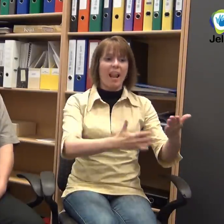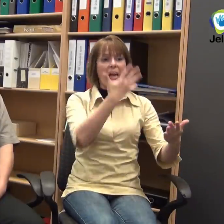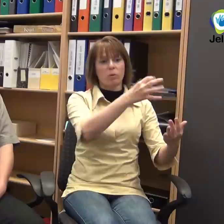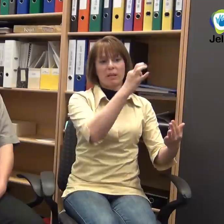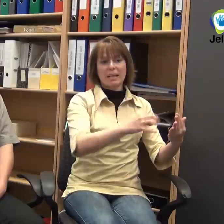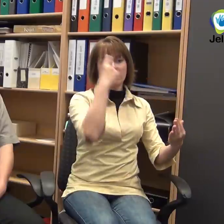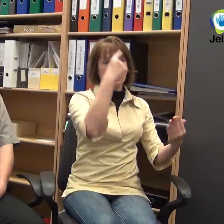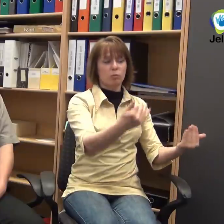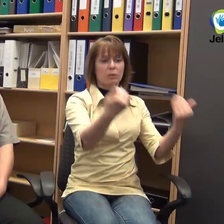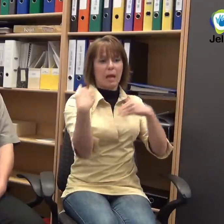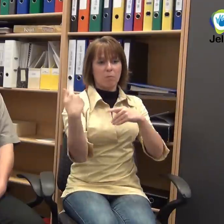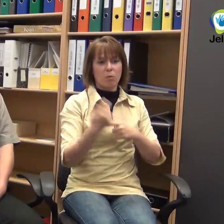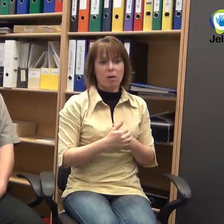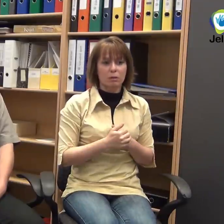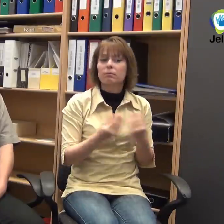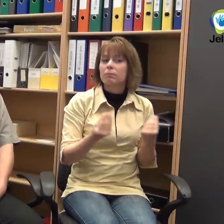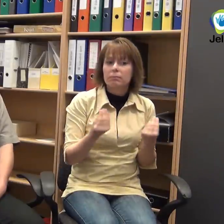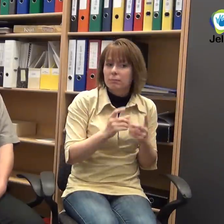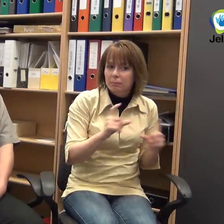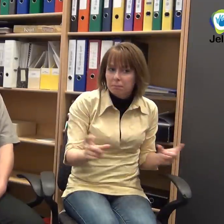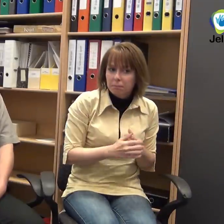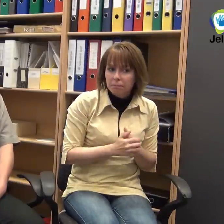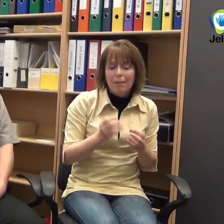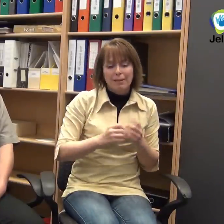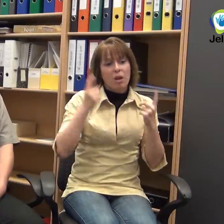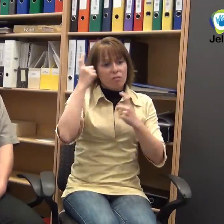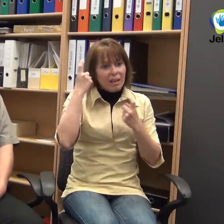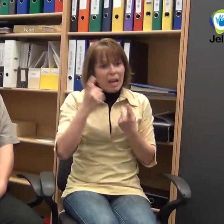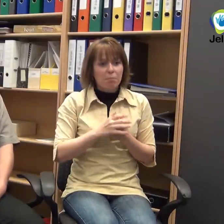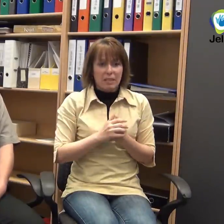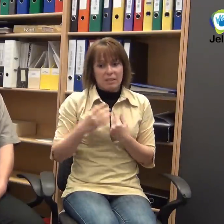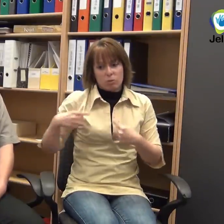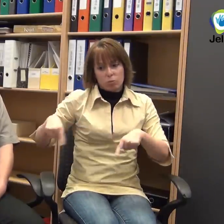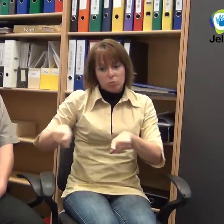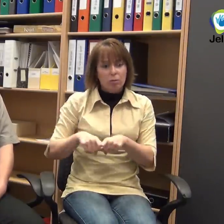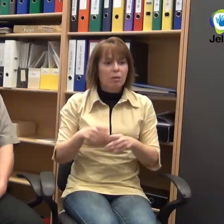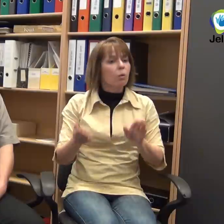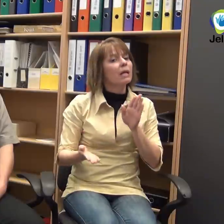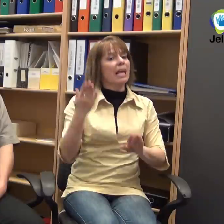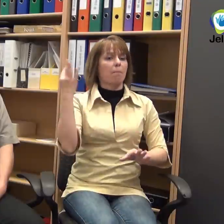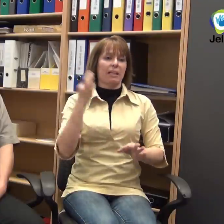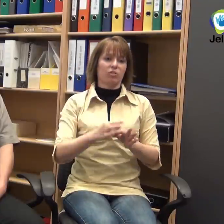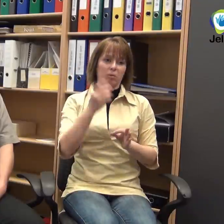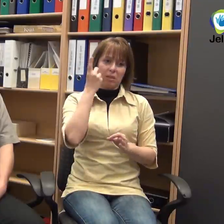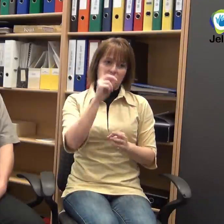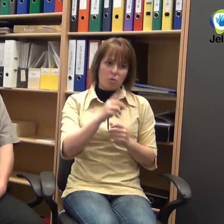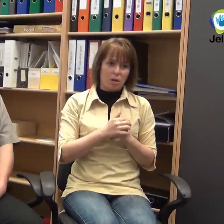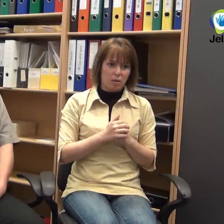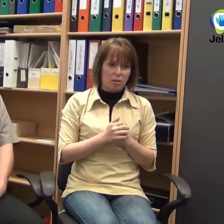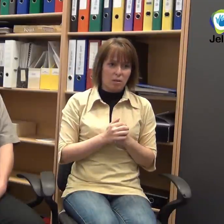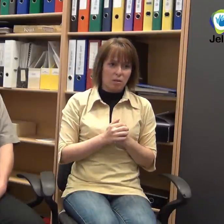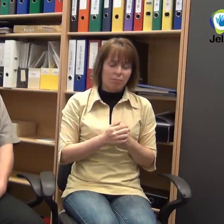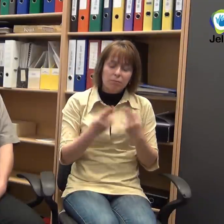mértékben támogatják ezt a véleményünk szerint egy nagyon-nagyon kiemelt eseményt,